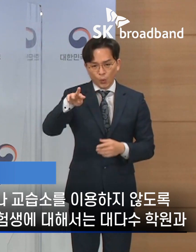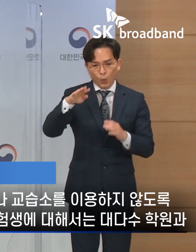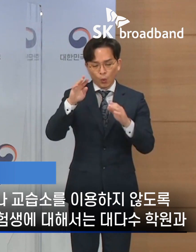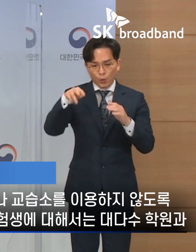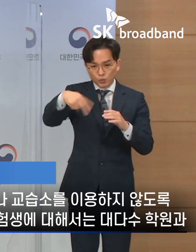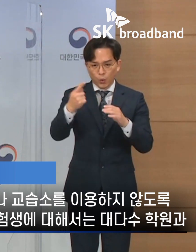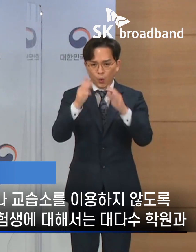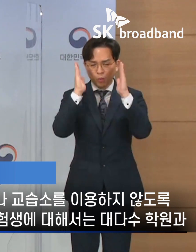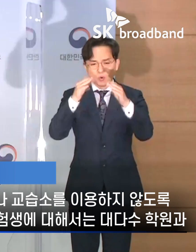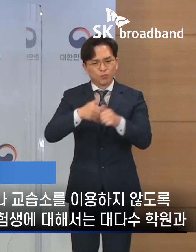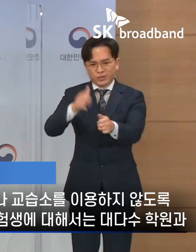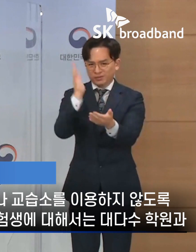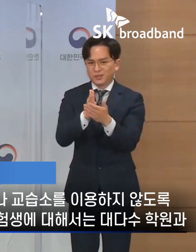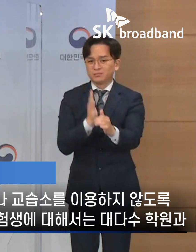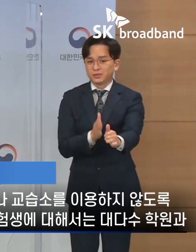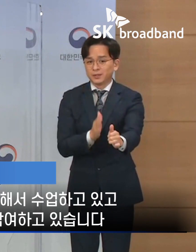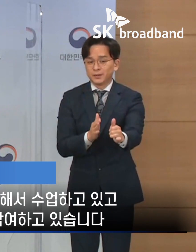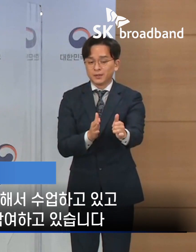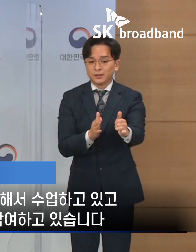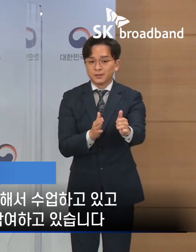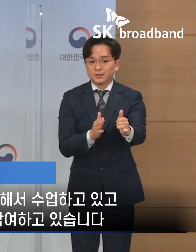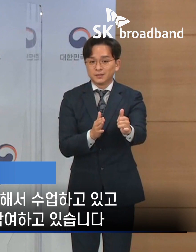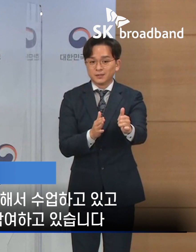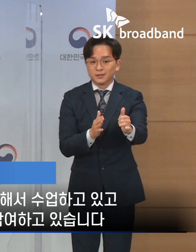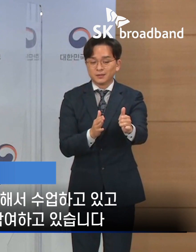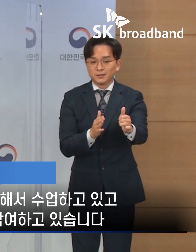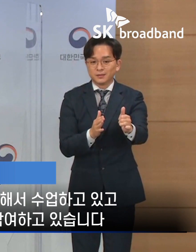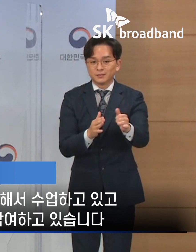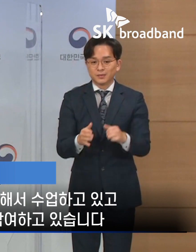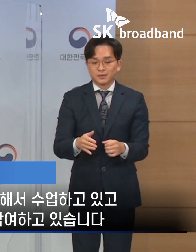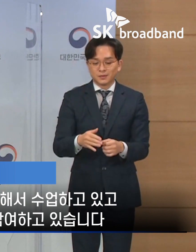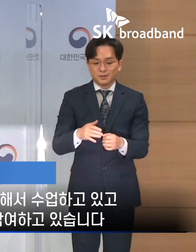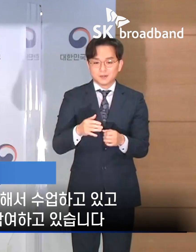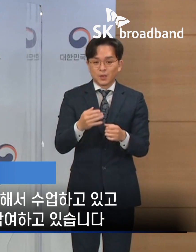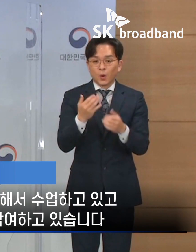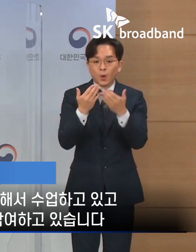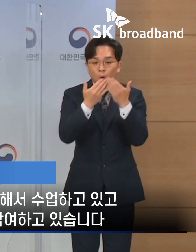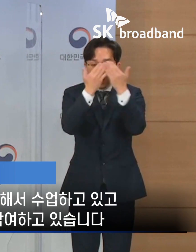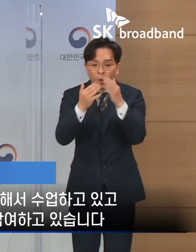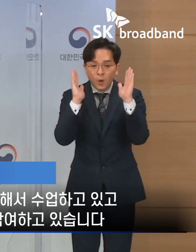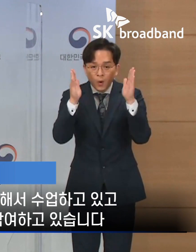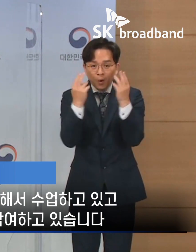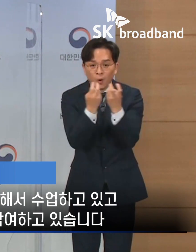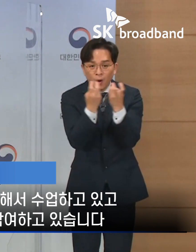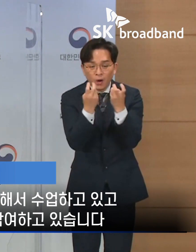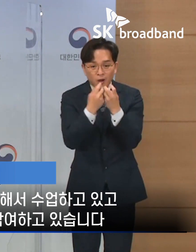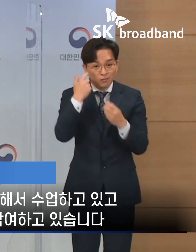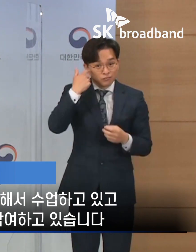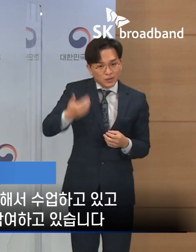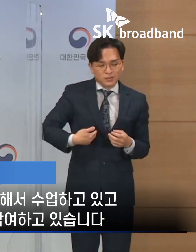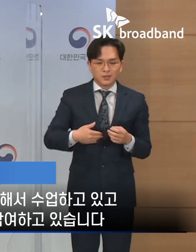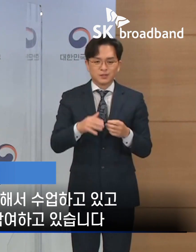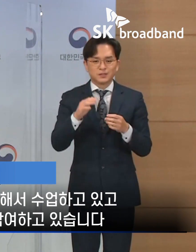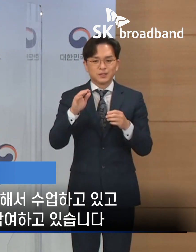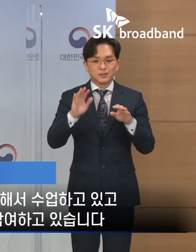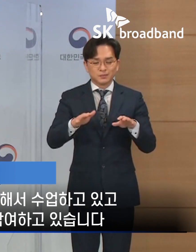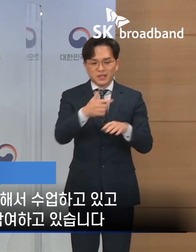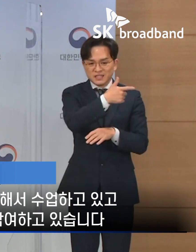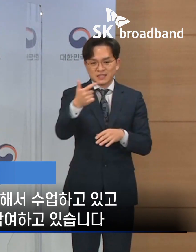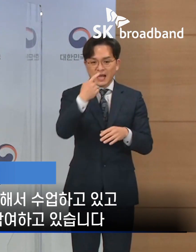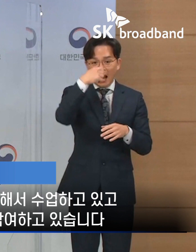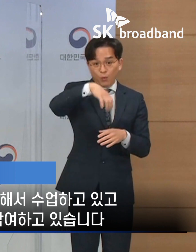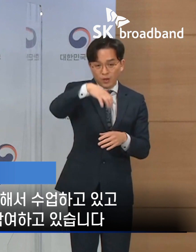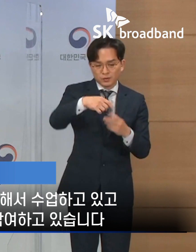수험생에 대해서는 대다수 학원과 교습소에서 원격으로 전환해서 수업을 운영하고 있고 많은